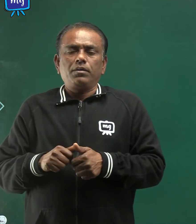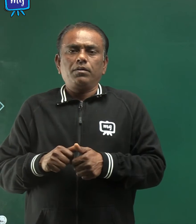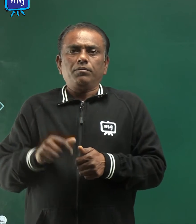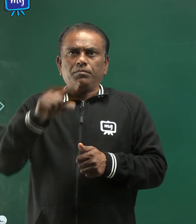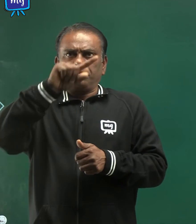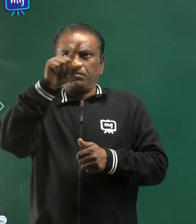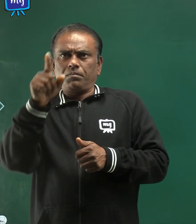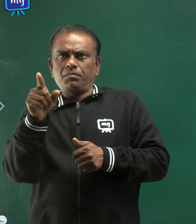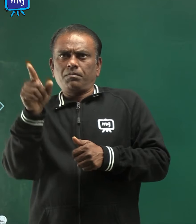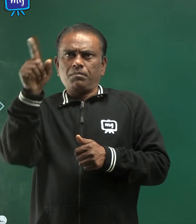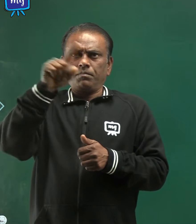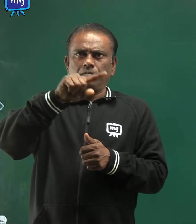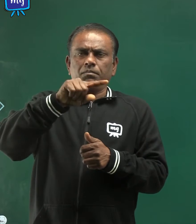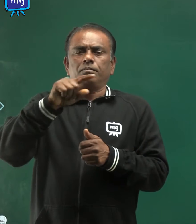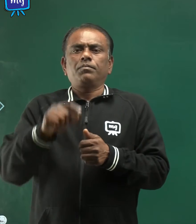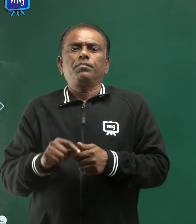काटते हैं।